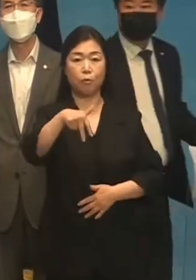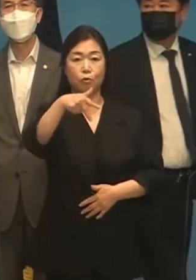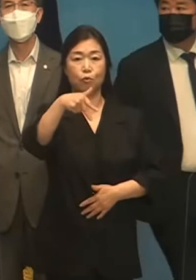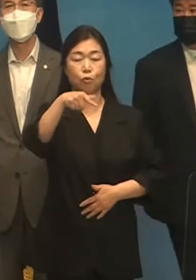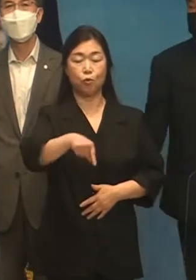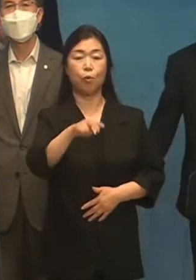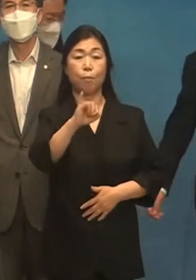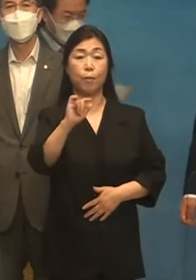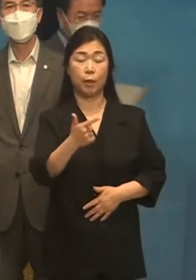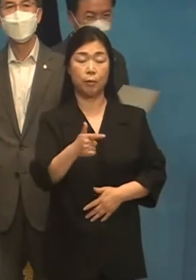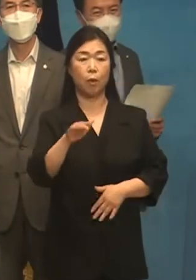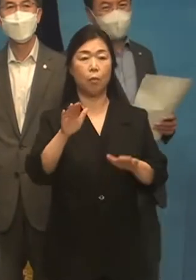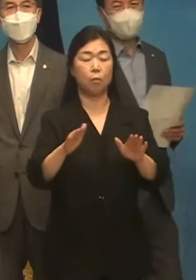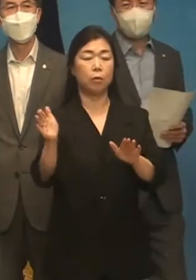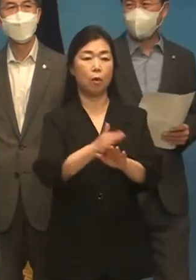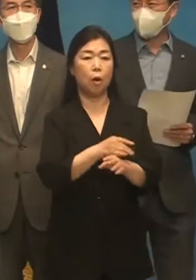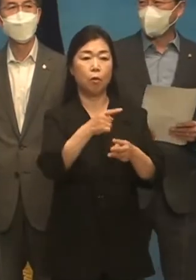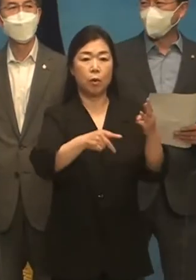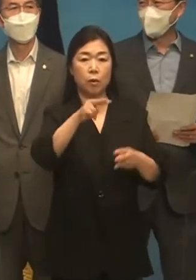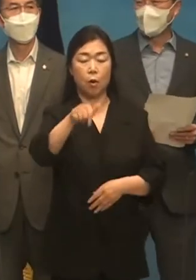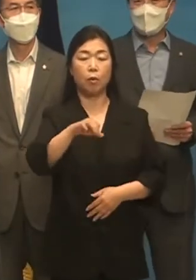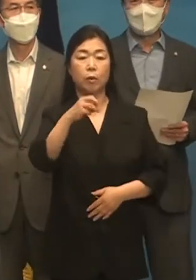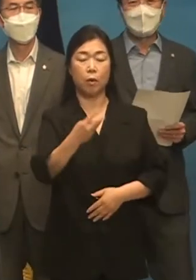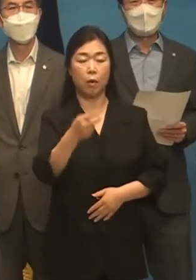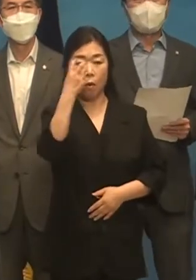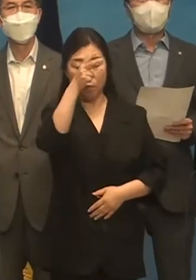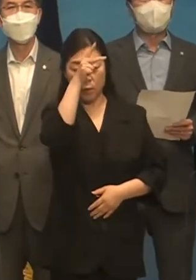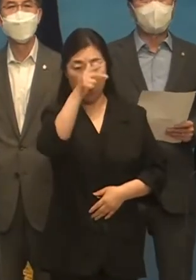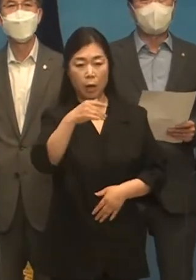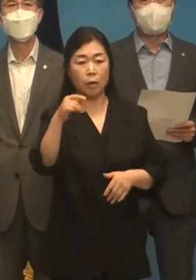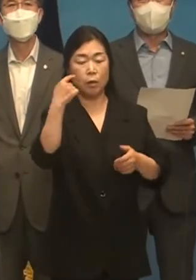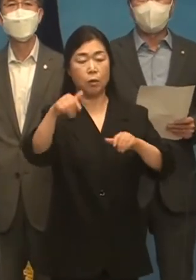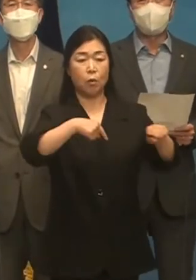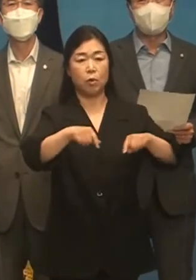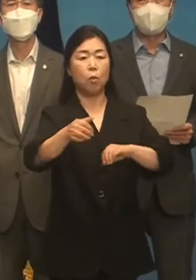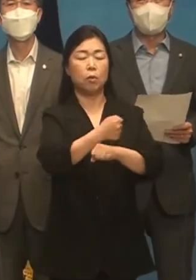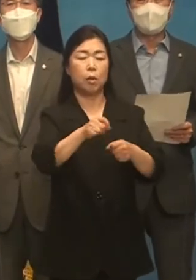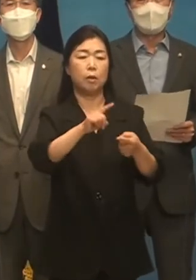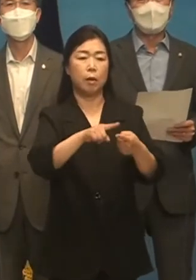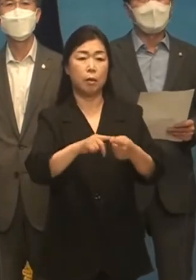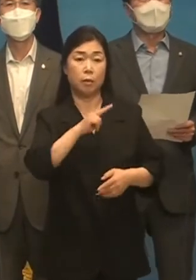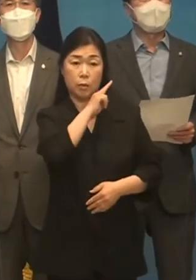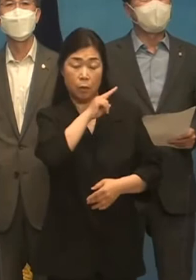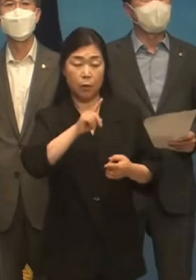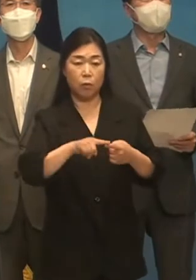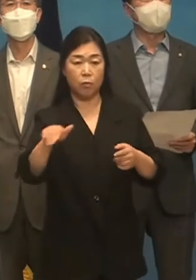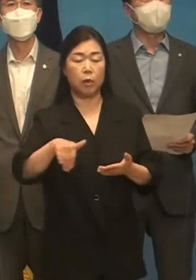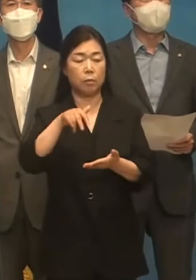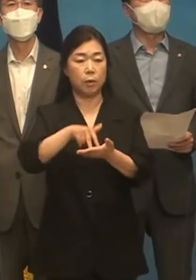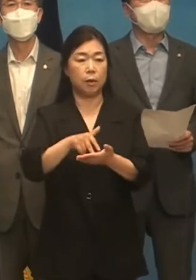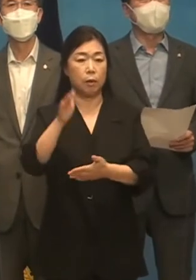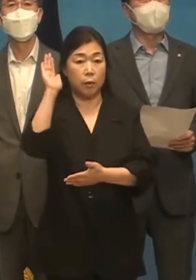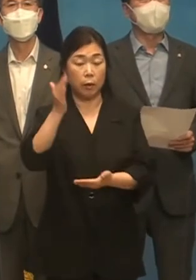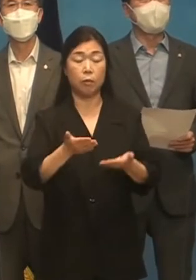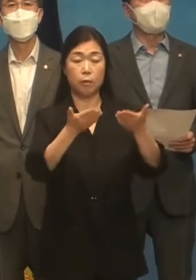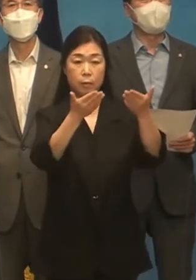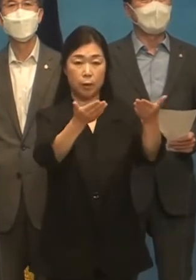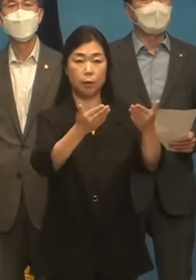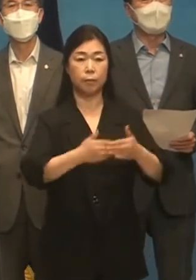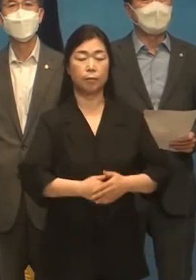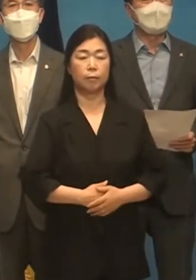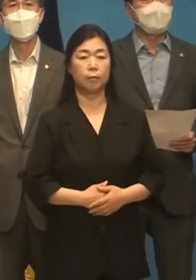선대본부장입니다. 지금부터 윤석열 검찰의 정치 공작 의혹에 대한 웰링캐스트의 입장 발표